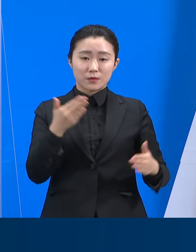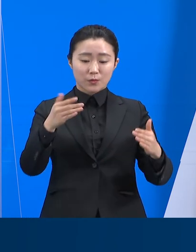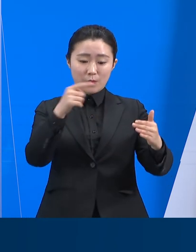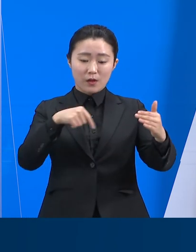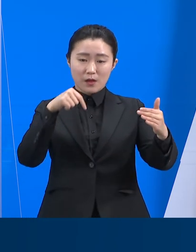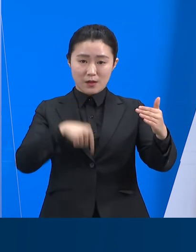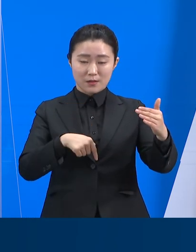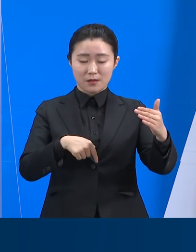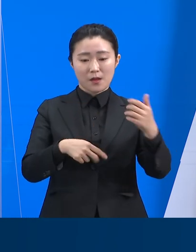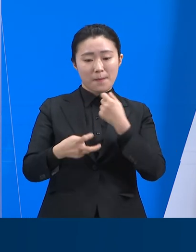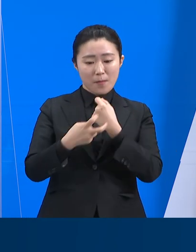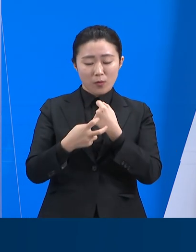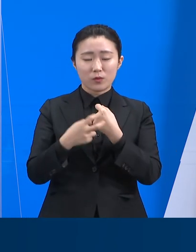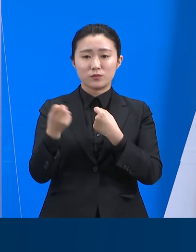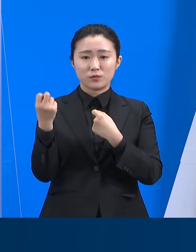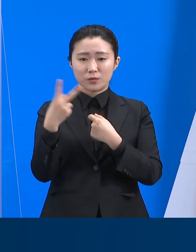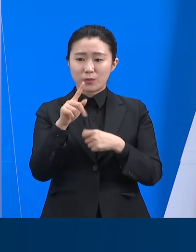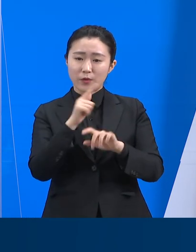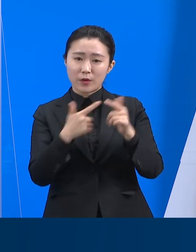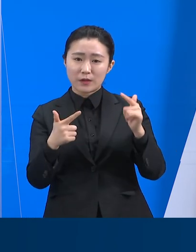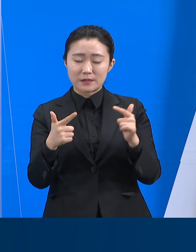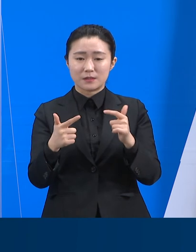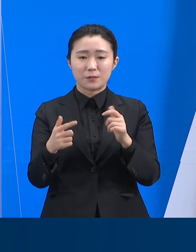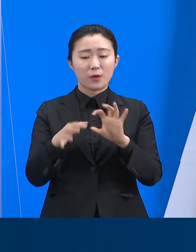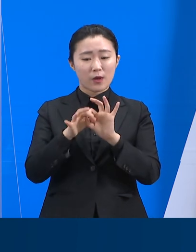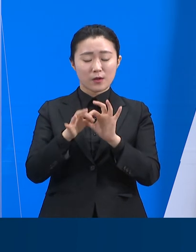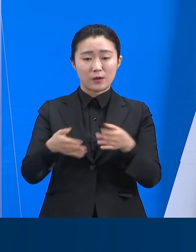소통하면서 의료서비스가 제공되는데 차질이